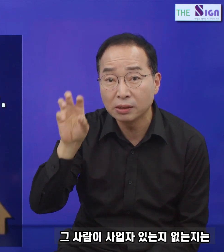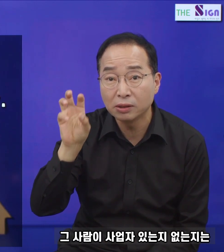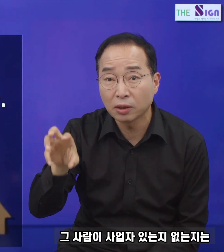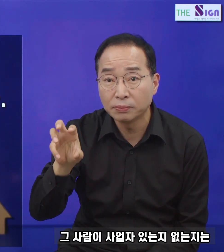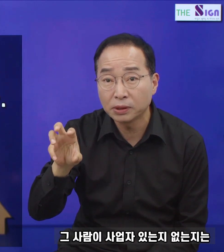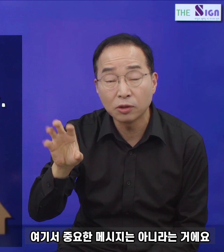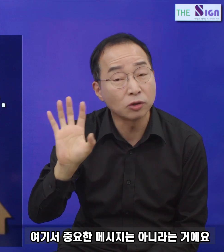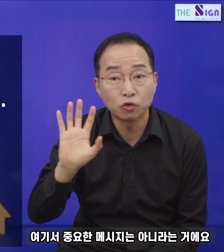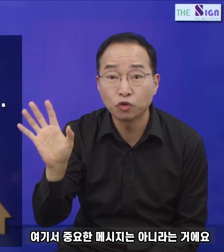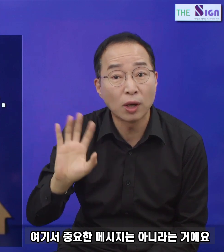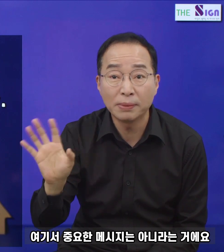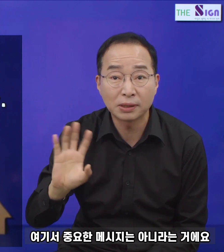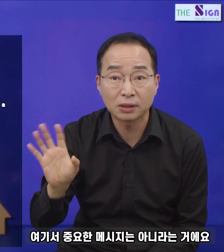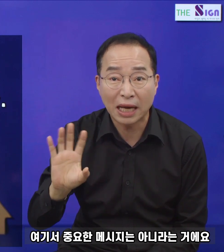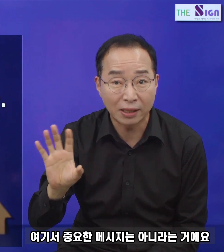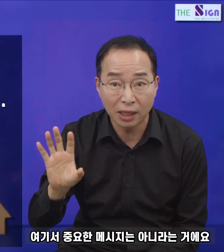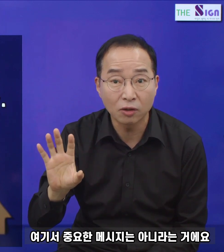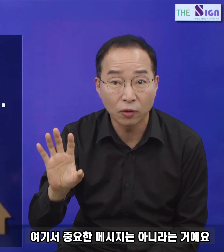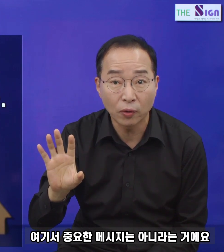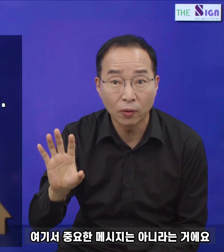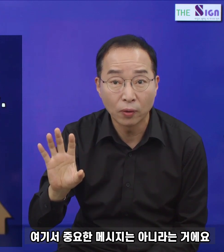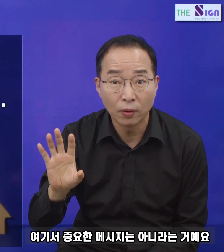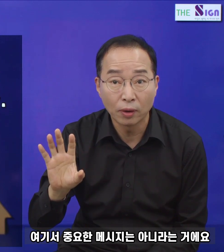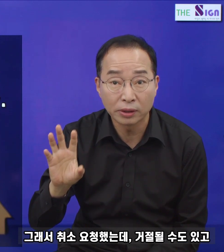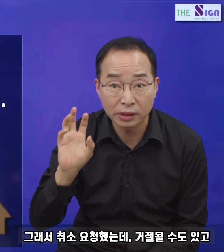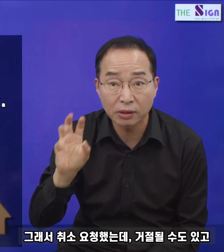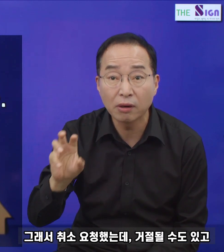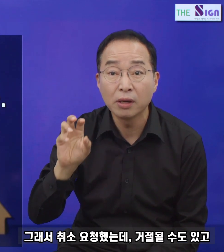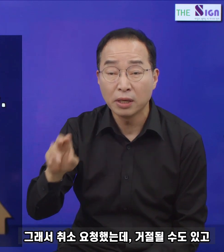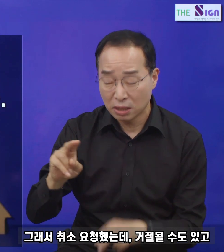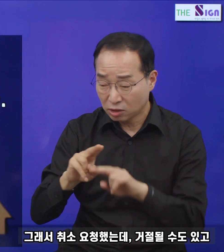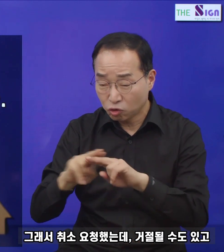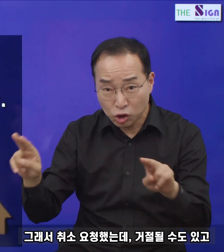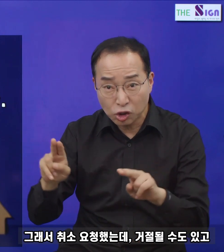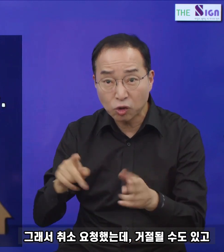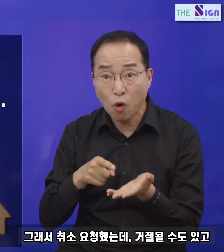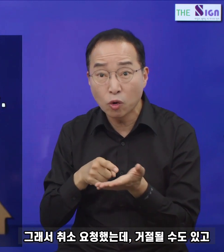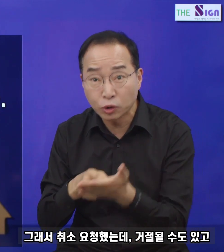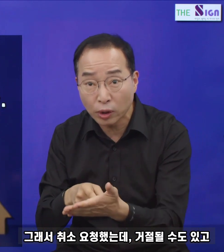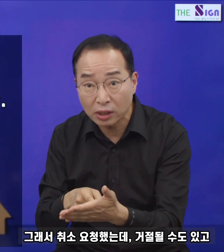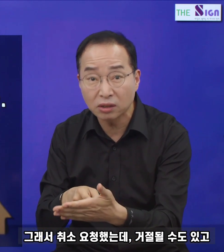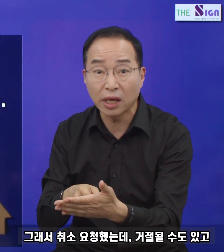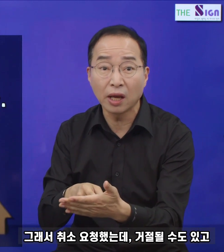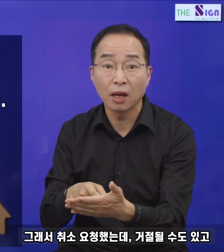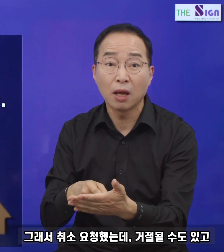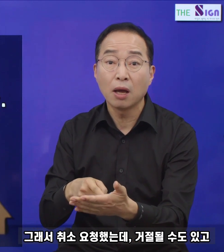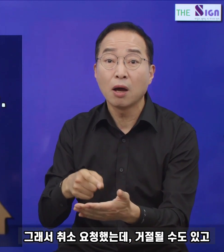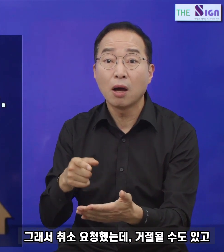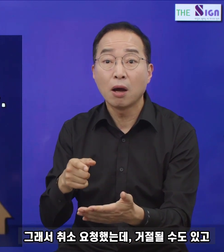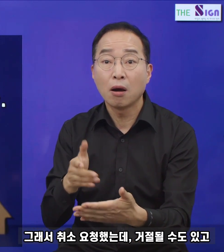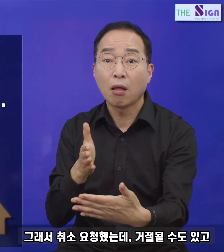있는지 없는지는 여기서 중요한 메시지는 아니라는 거예요. 그래서 취소 요청했는데,